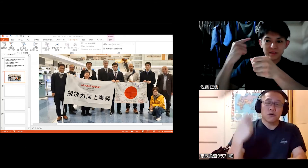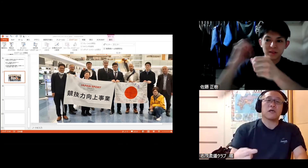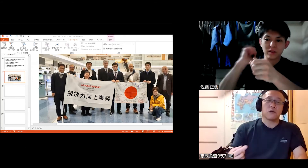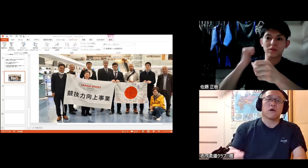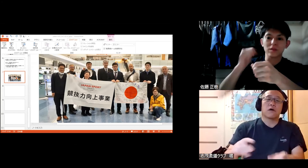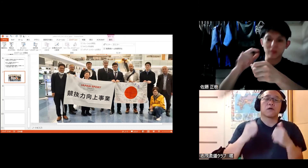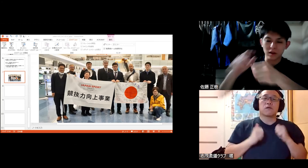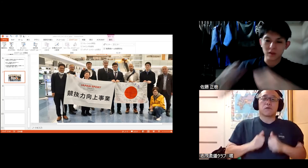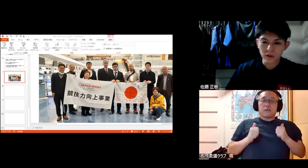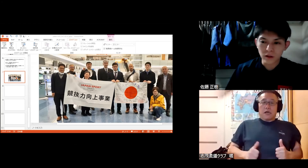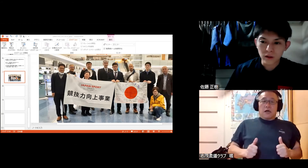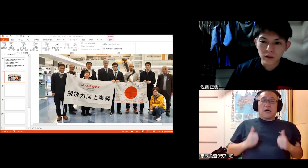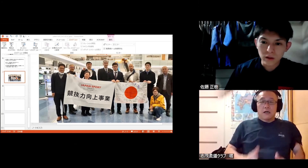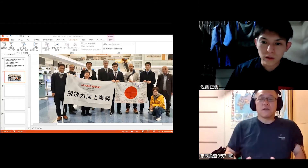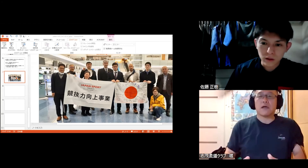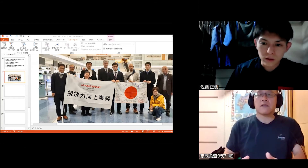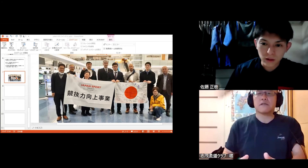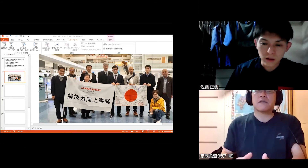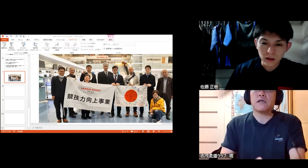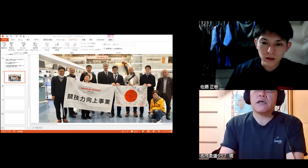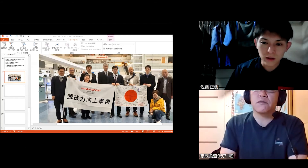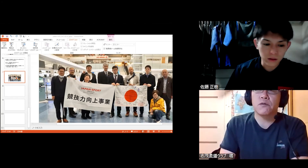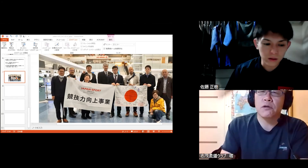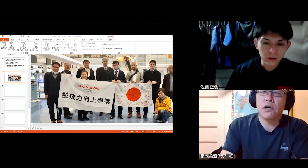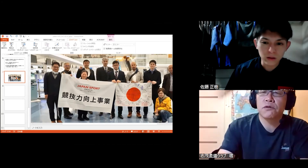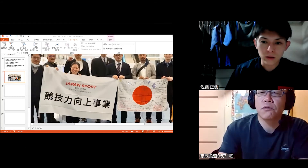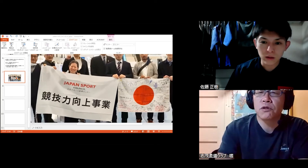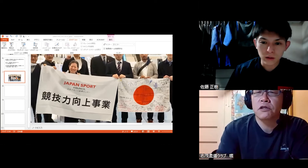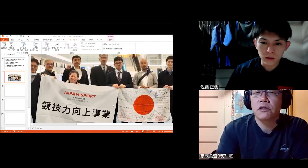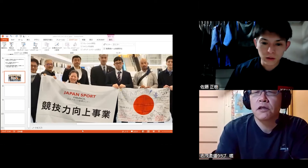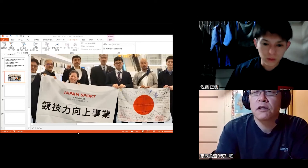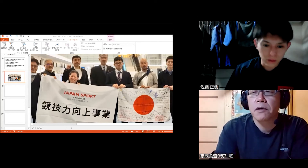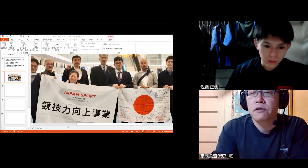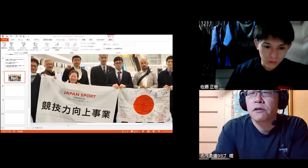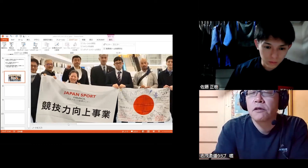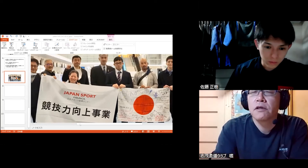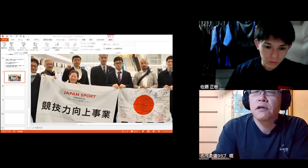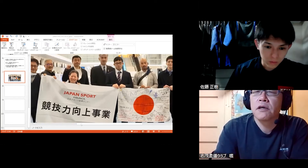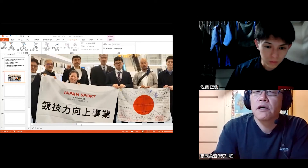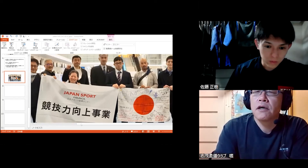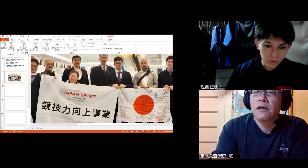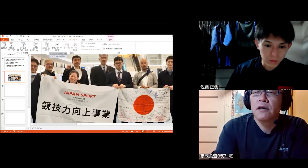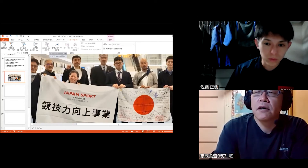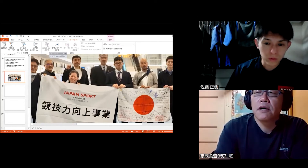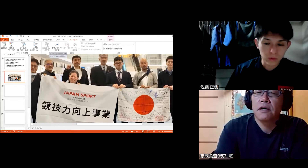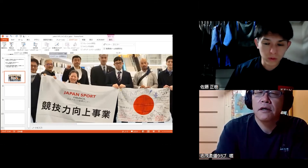あ、去年のフランスだ。フランス大会の時のあの集合写真になります。